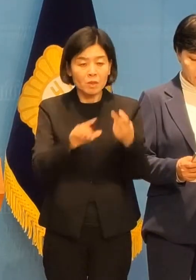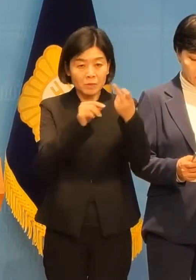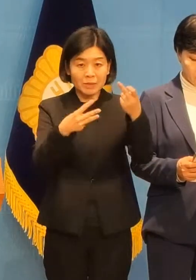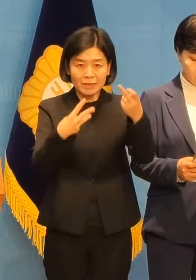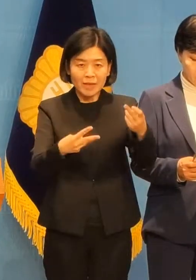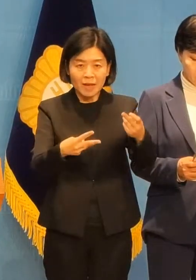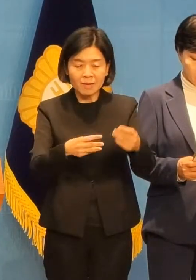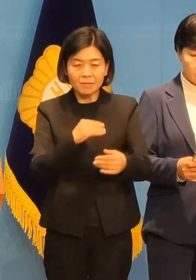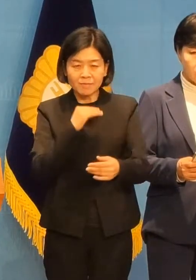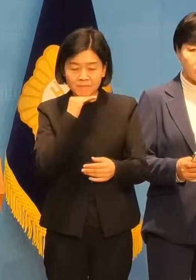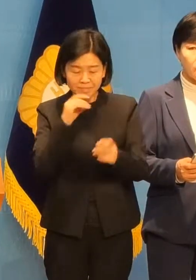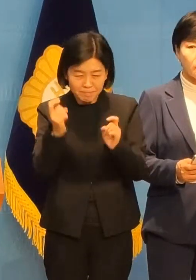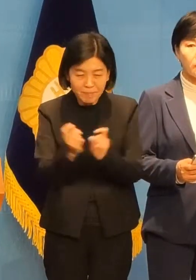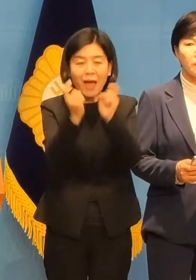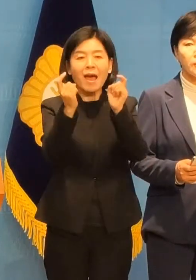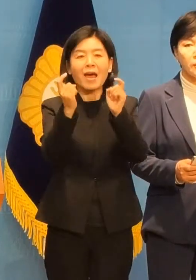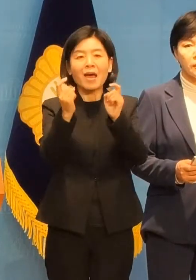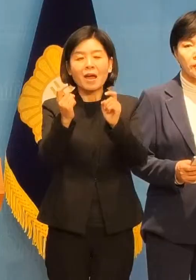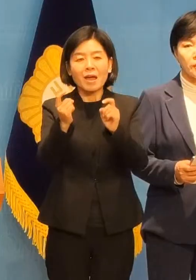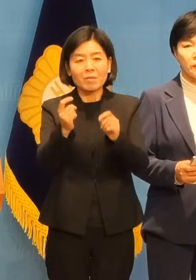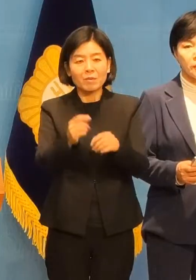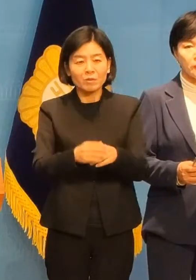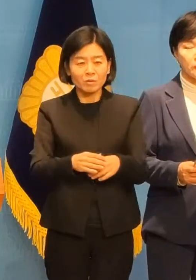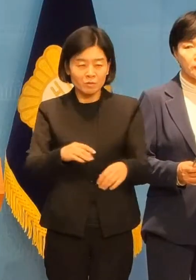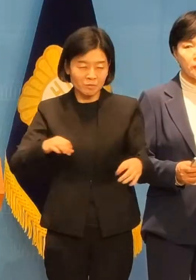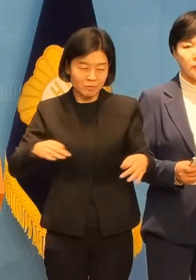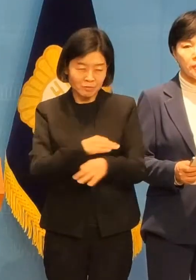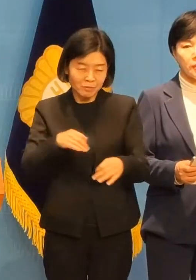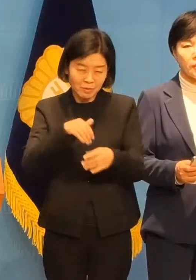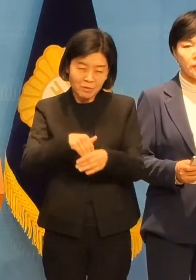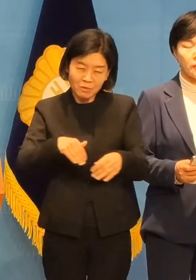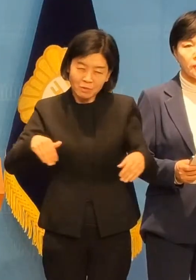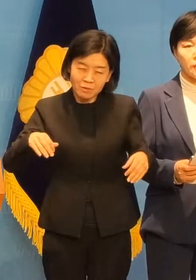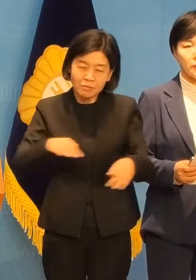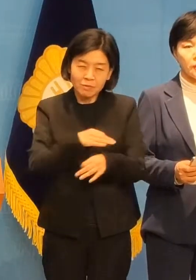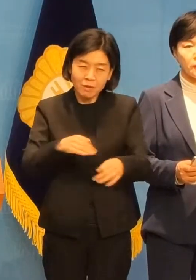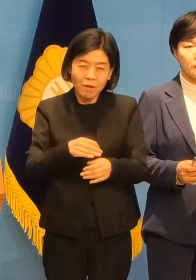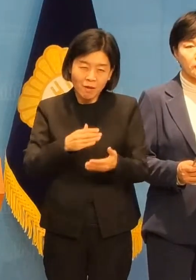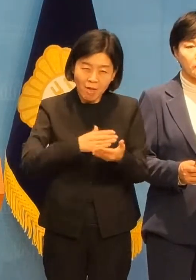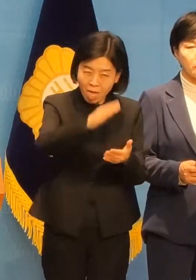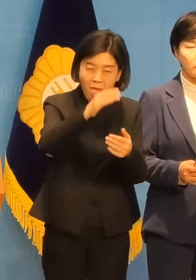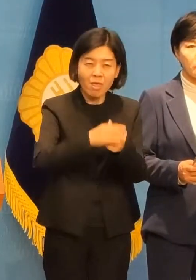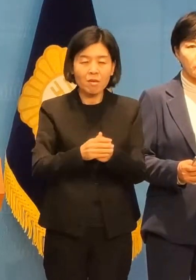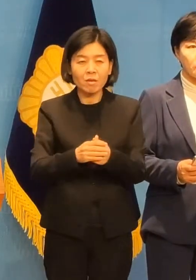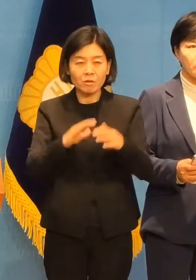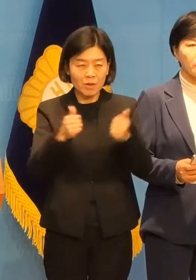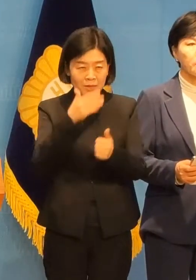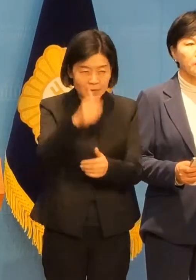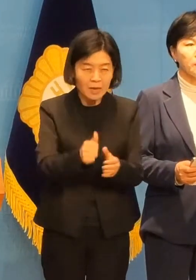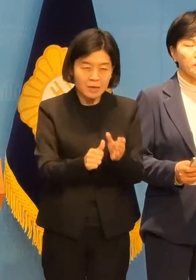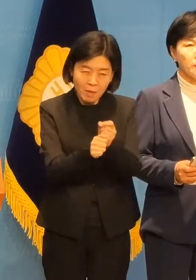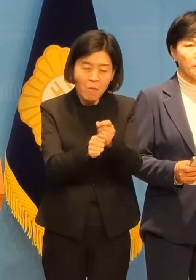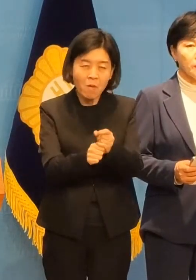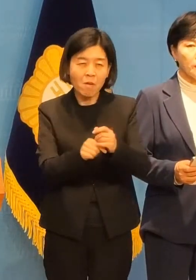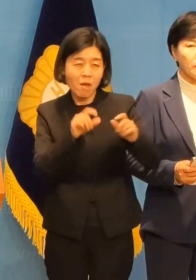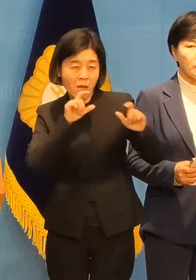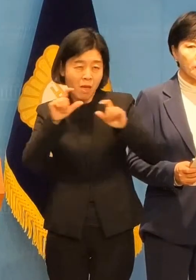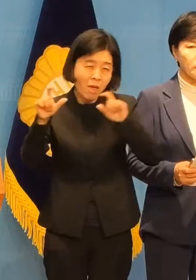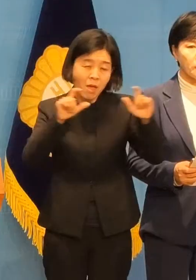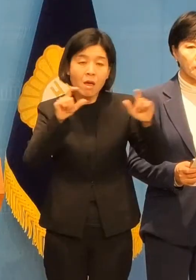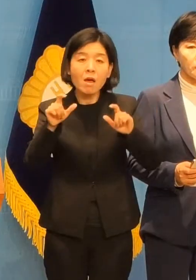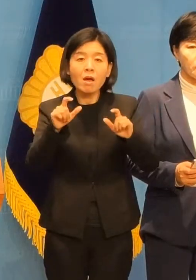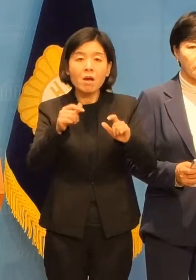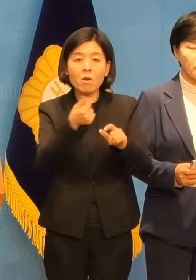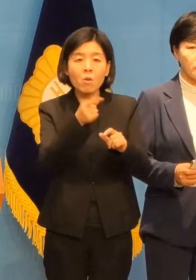듯이 부정선거 세력 척결, 국회의장 체포를 외치던 황 전 총리는 난 놓고도 알 수